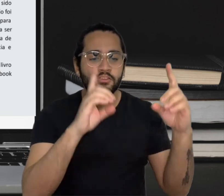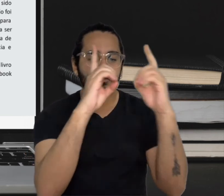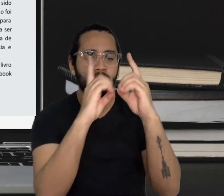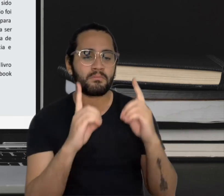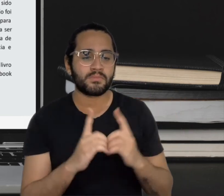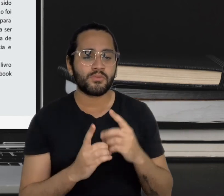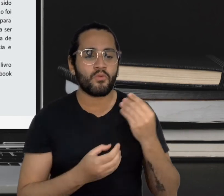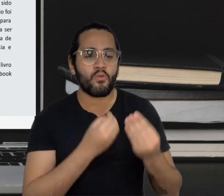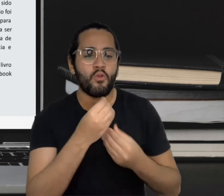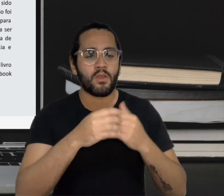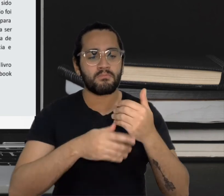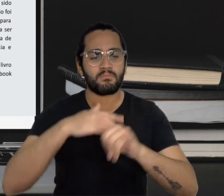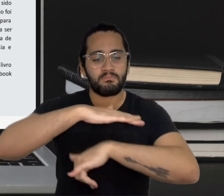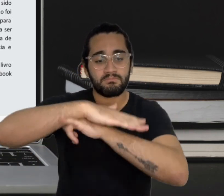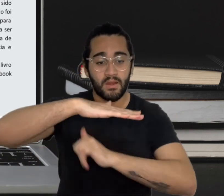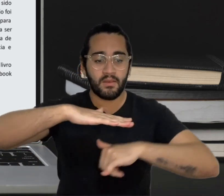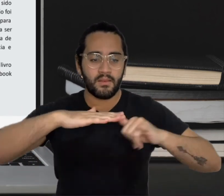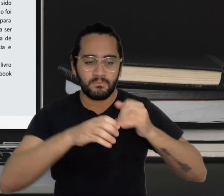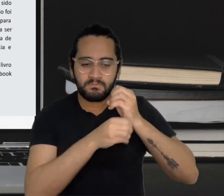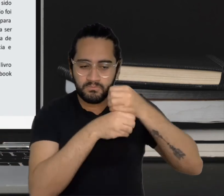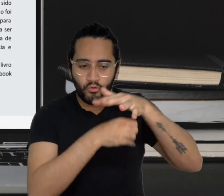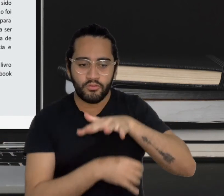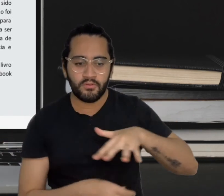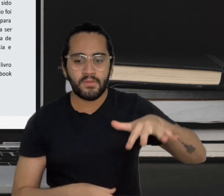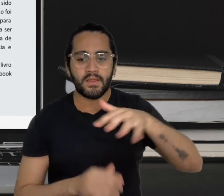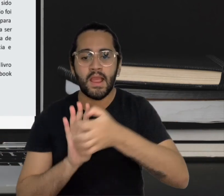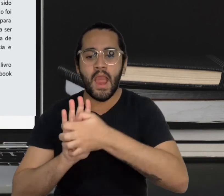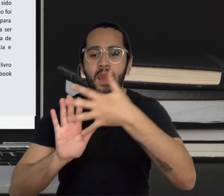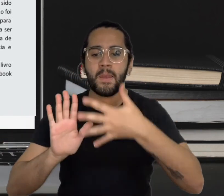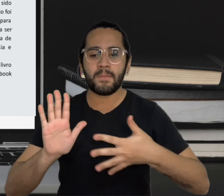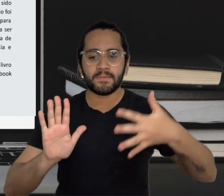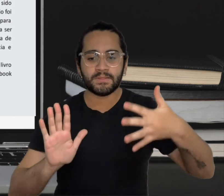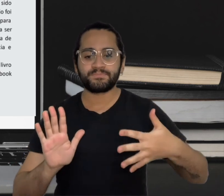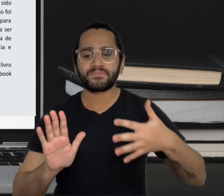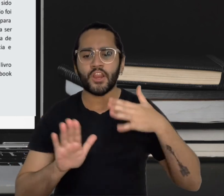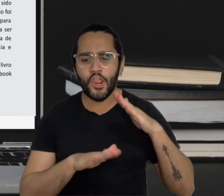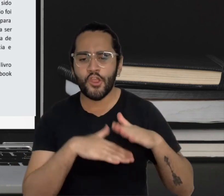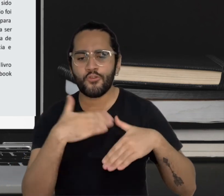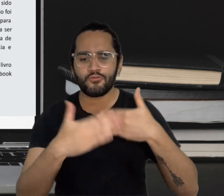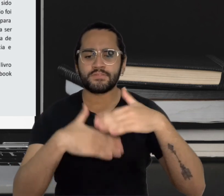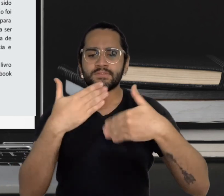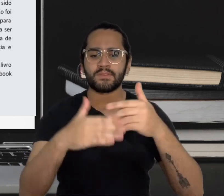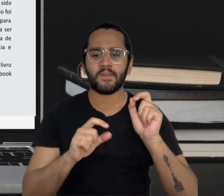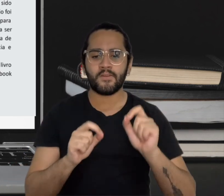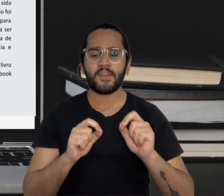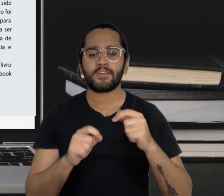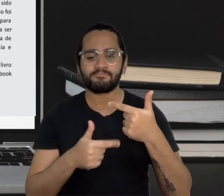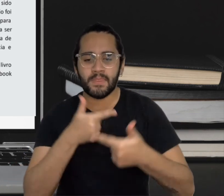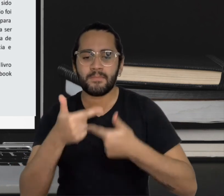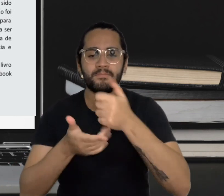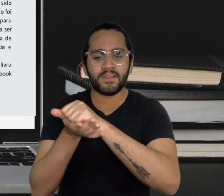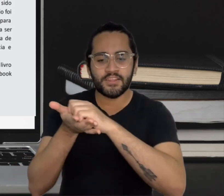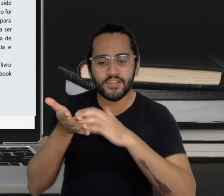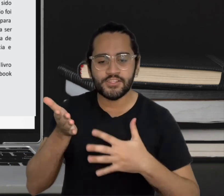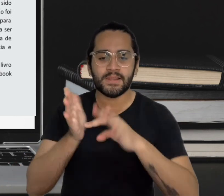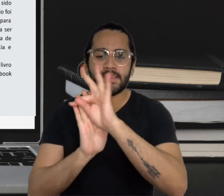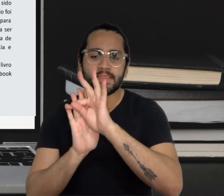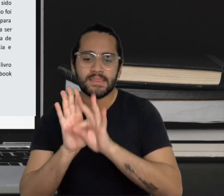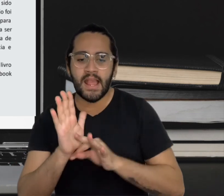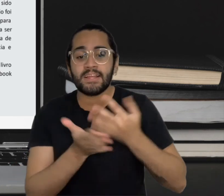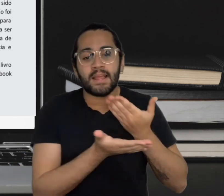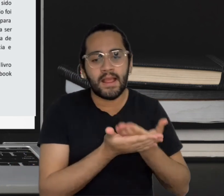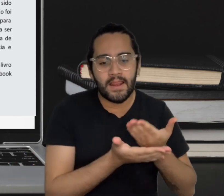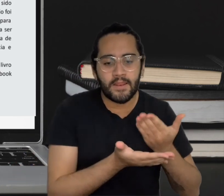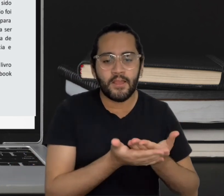estratégia didática para se abordar a biologia marinha, pois o e-book constaria ali um pouquinho mais de exercícios, de textos,